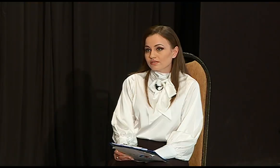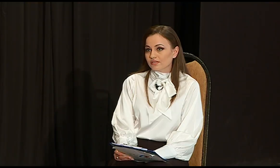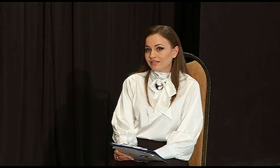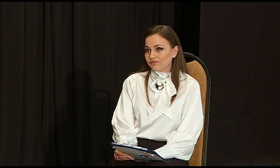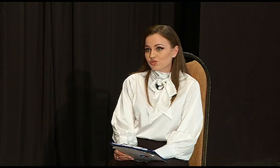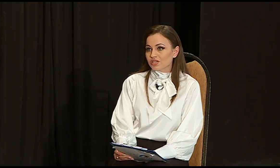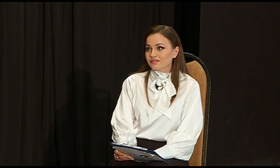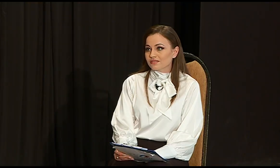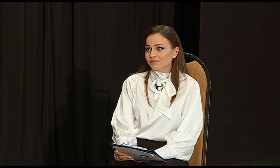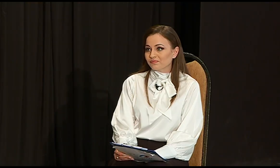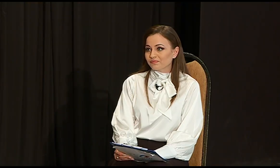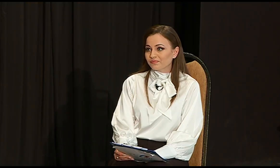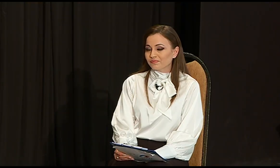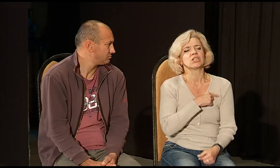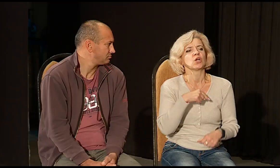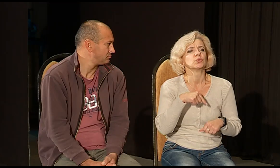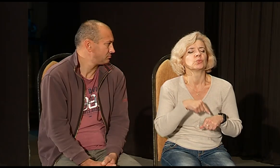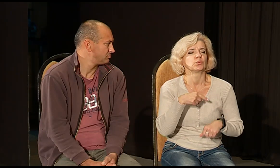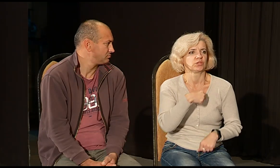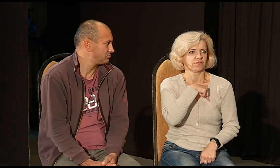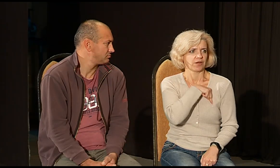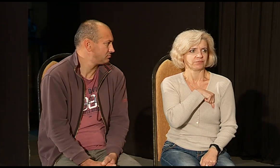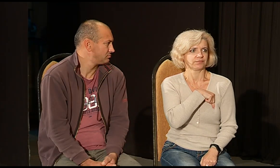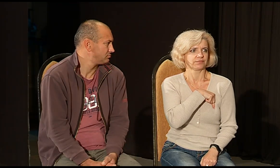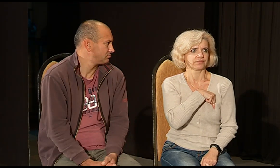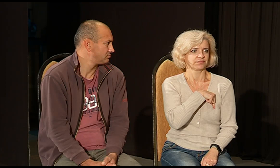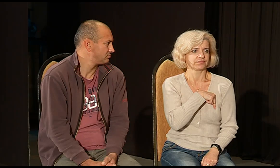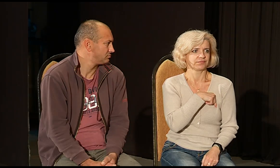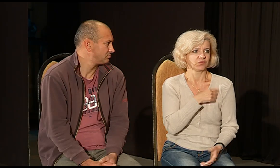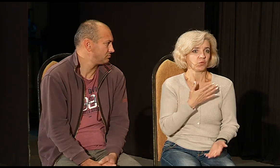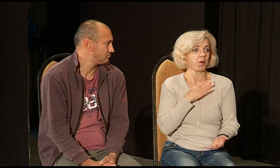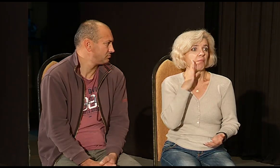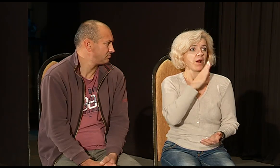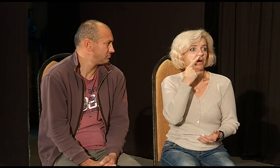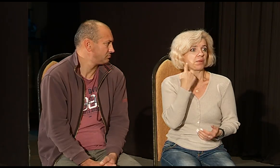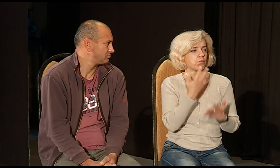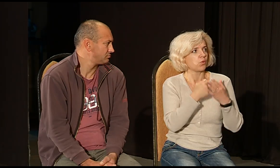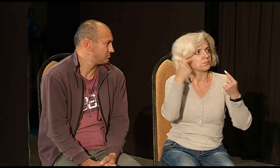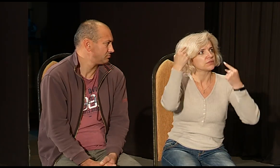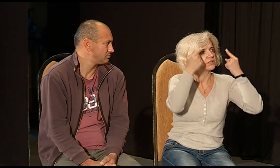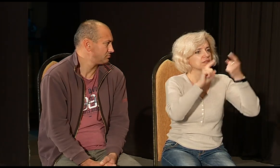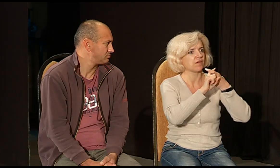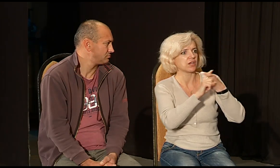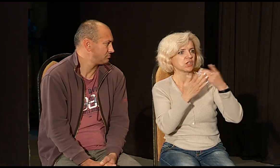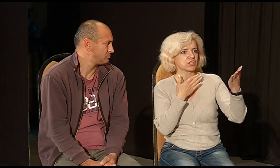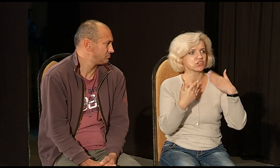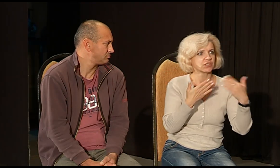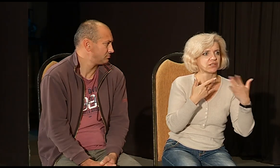această deficiență? Trebuie să fii foarte atent la ce și simți, la sentimentele tale. La